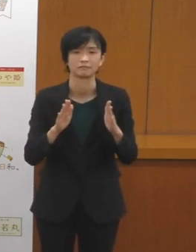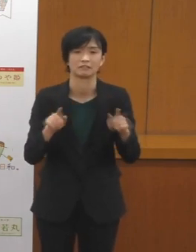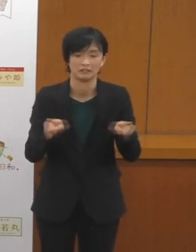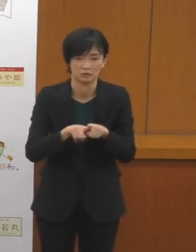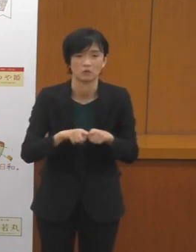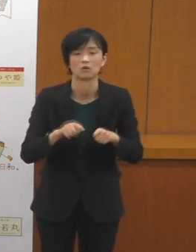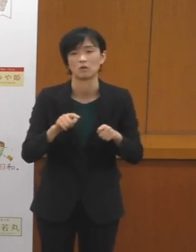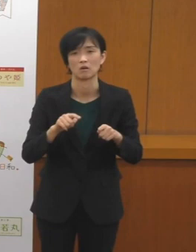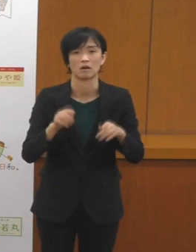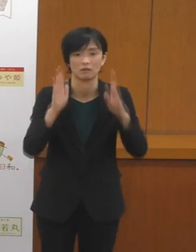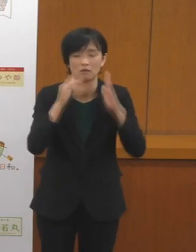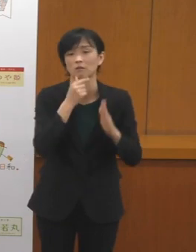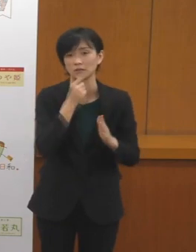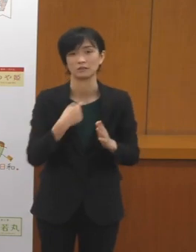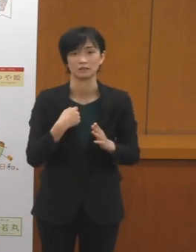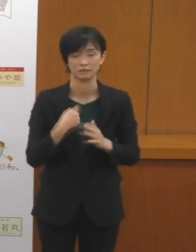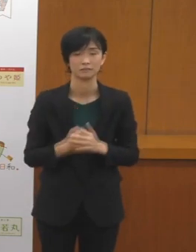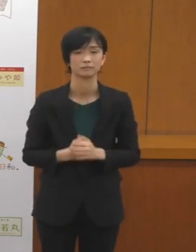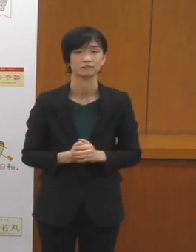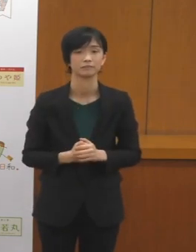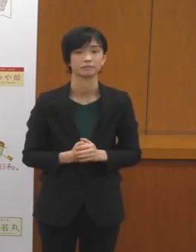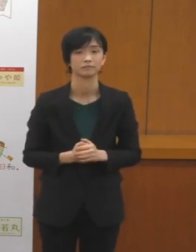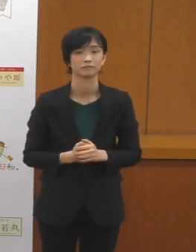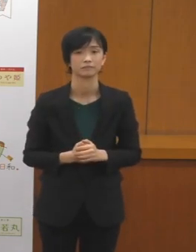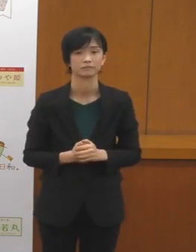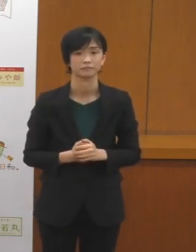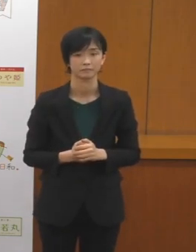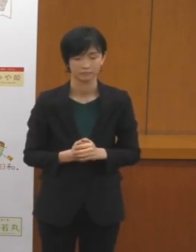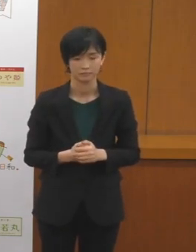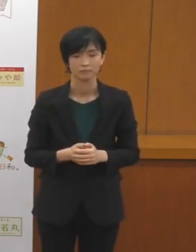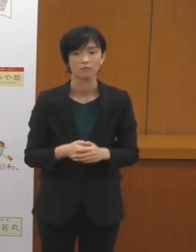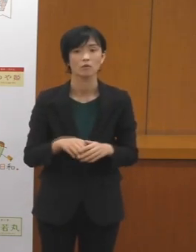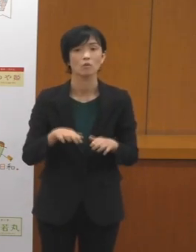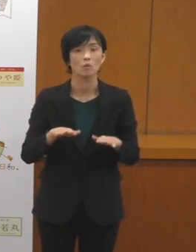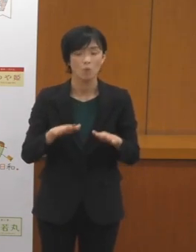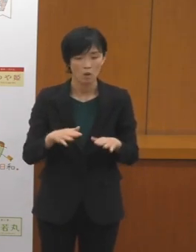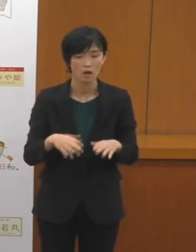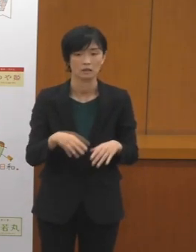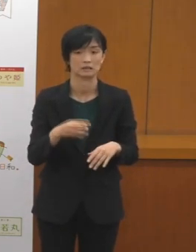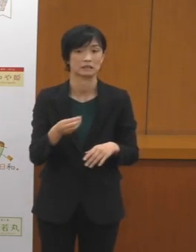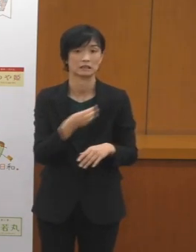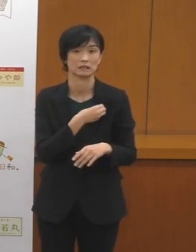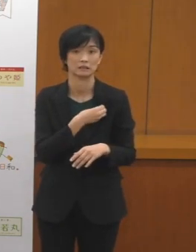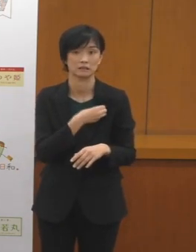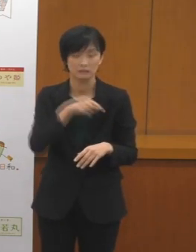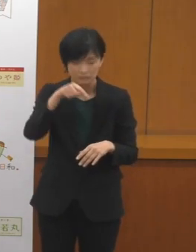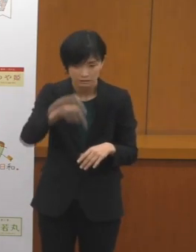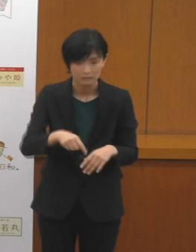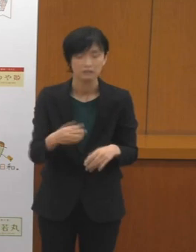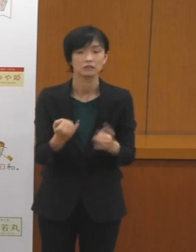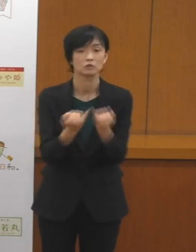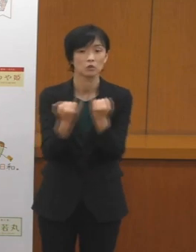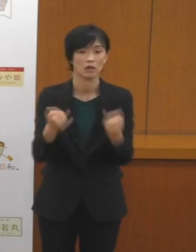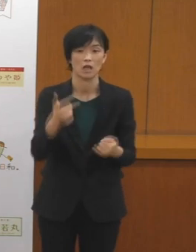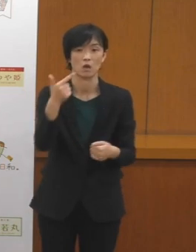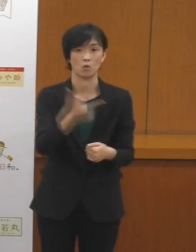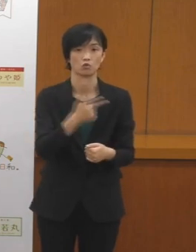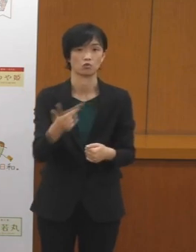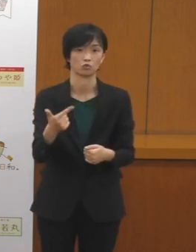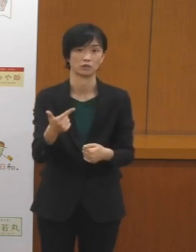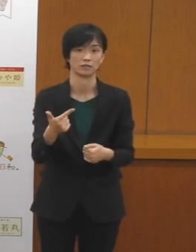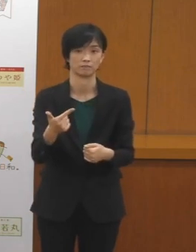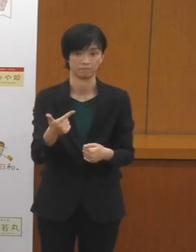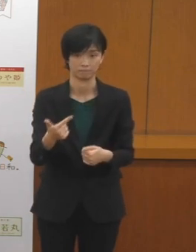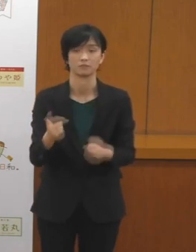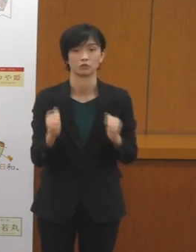いうふうに思っているところです女性の県議が6人